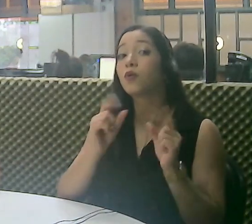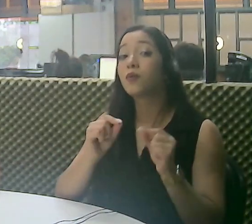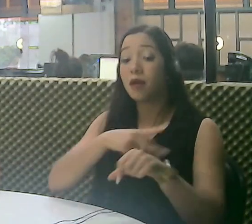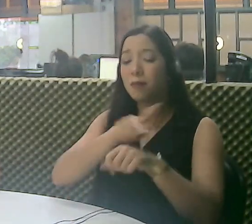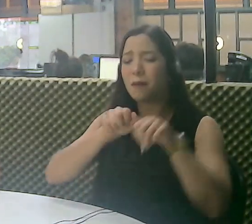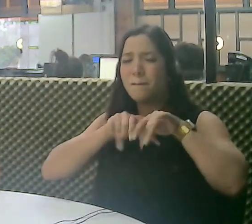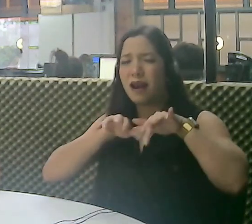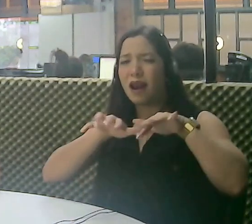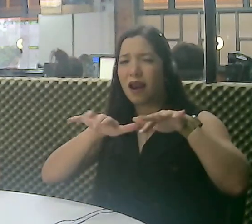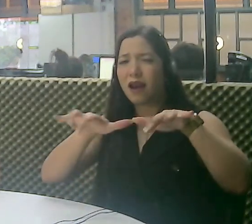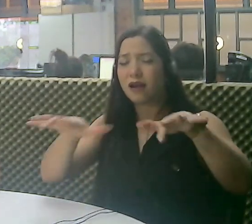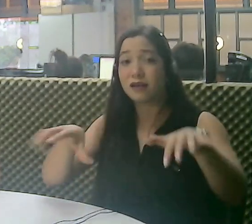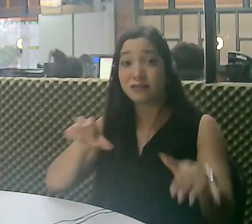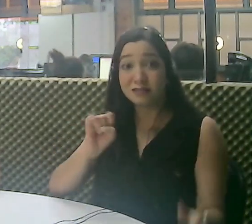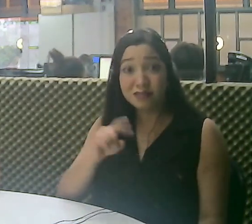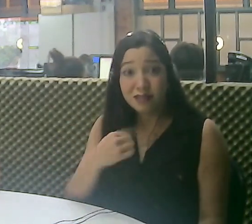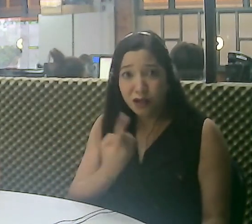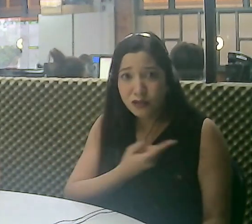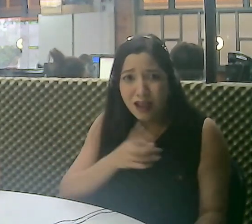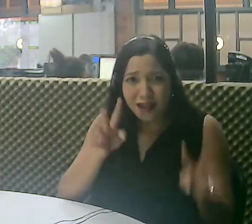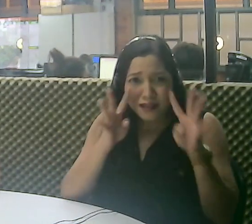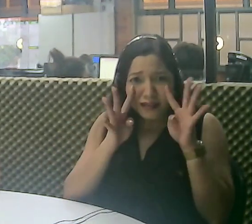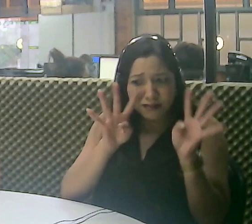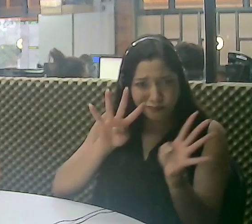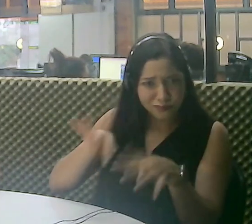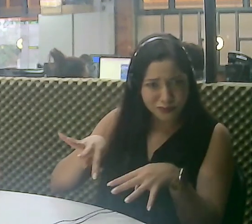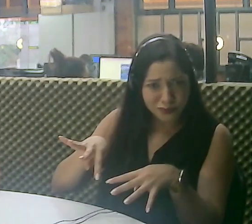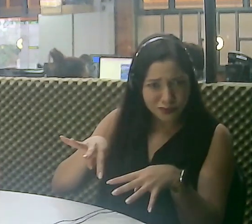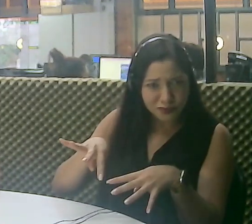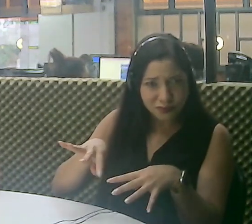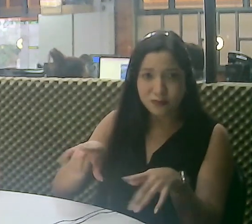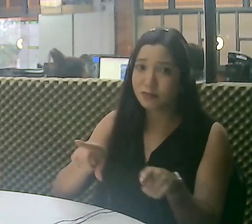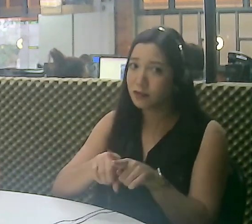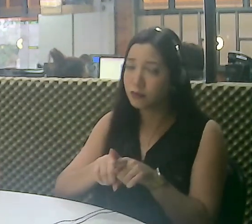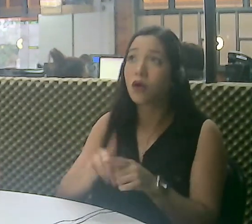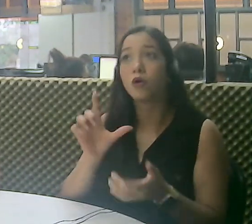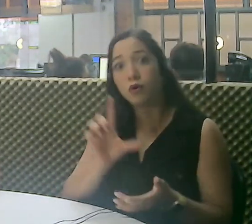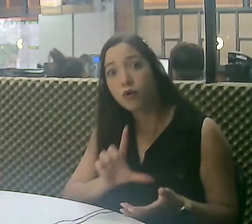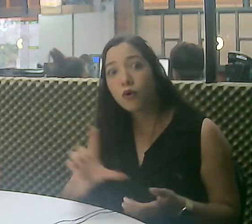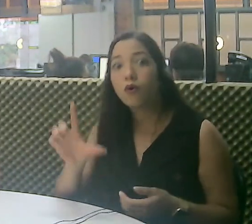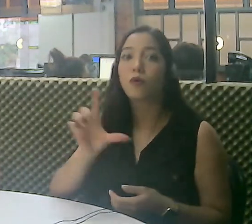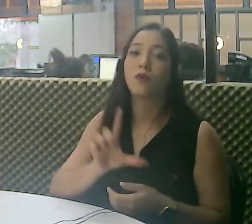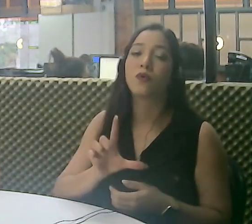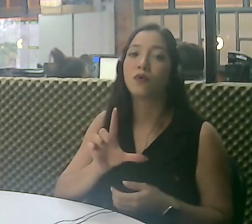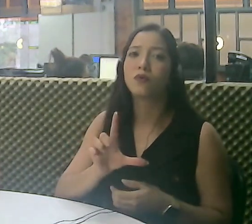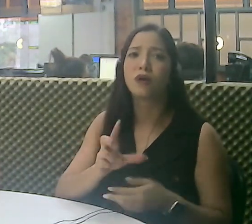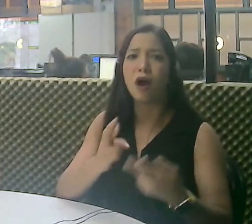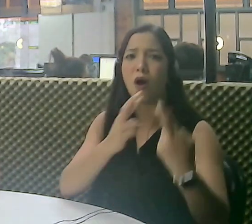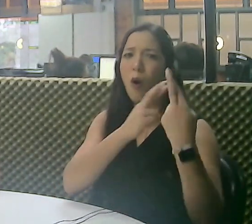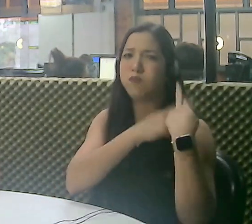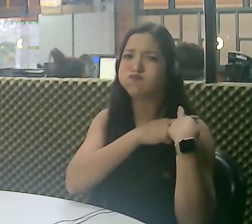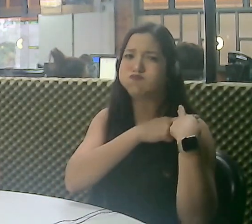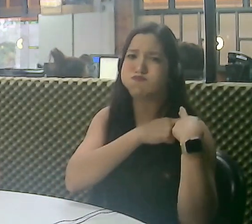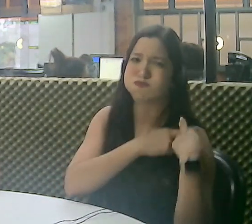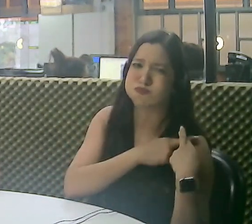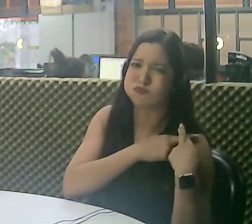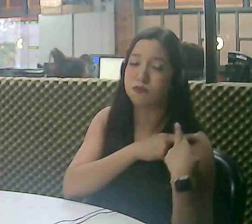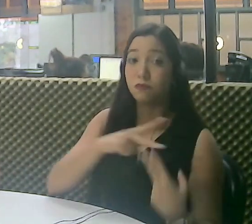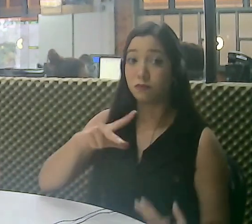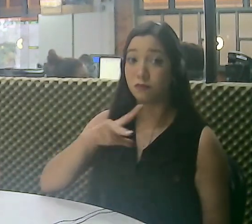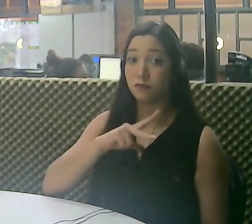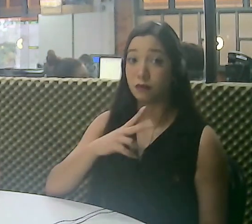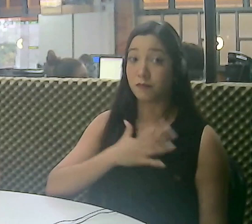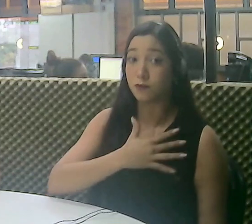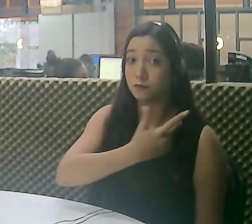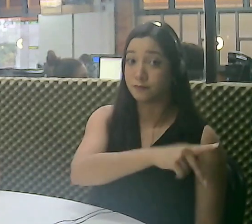país. Se nós não tivermos atenção a isso e, logicamente, tivermos a responsabilidade de fazermos a nossa